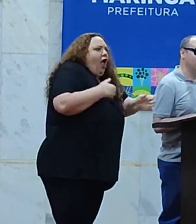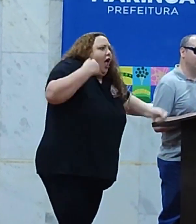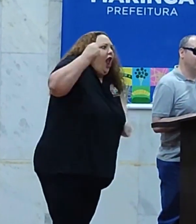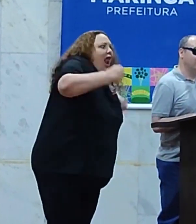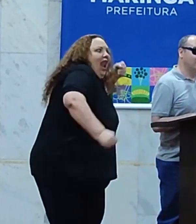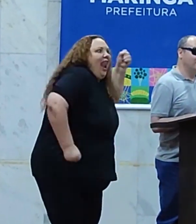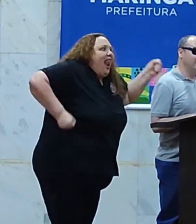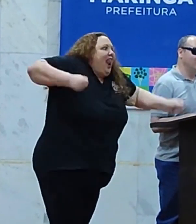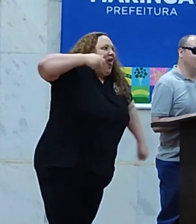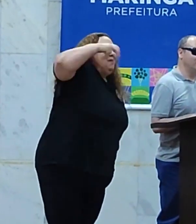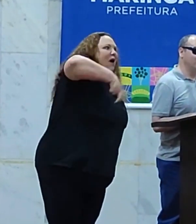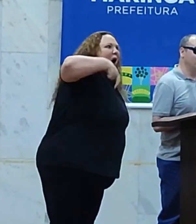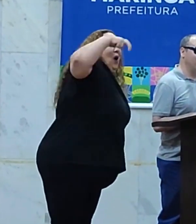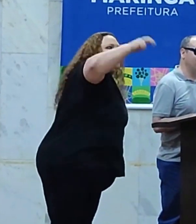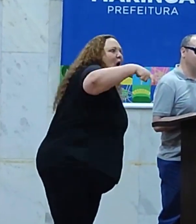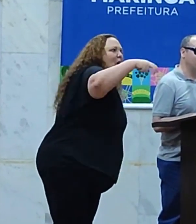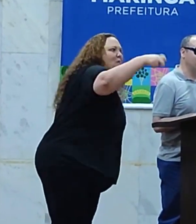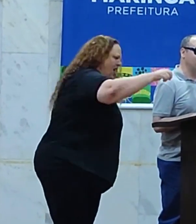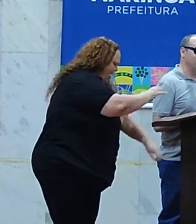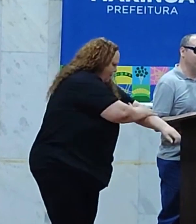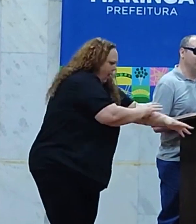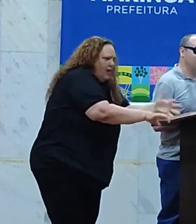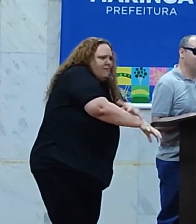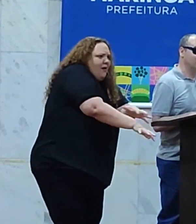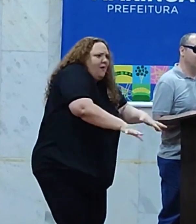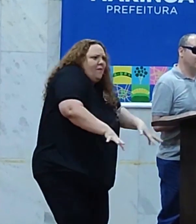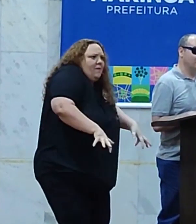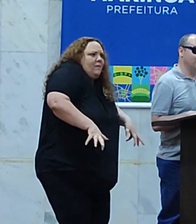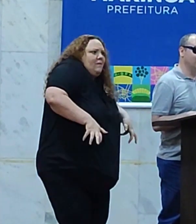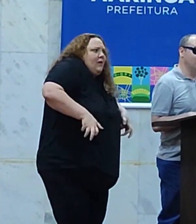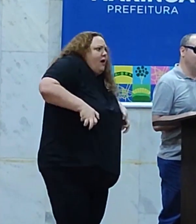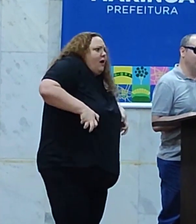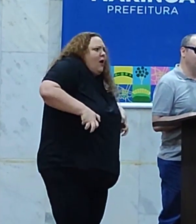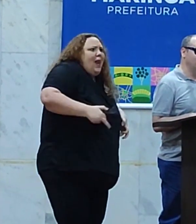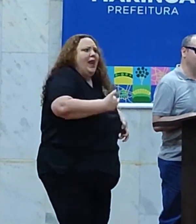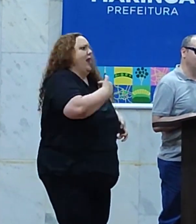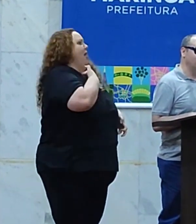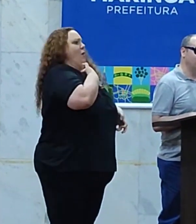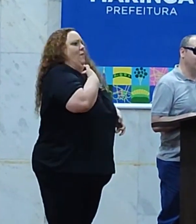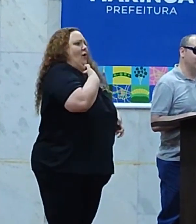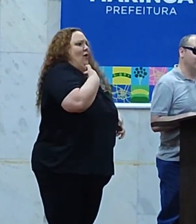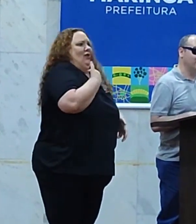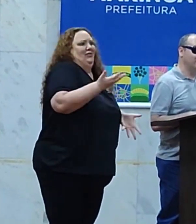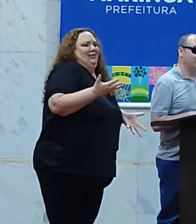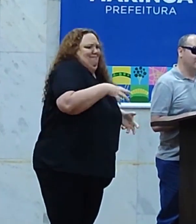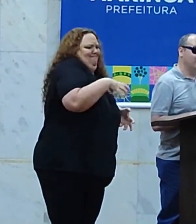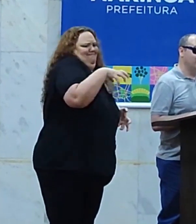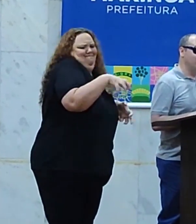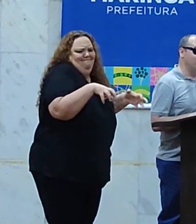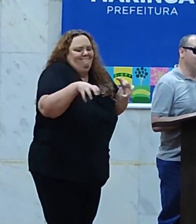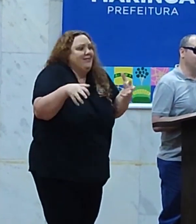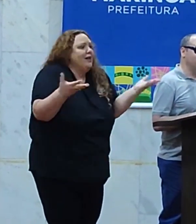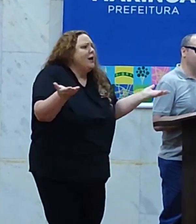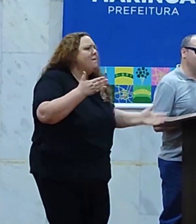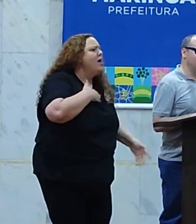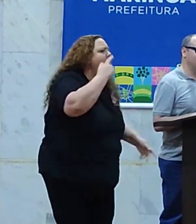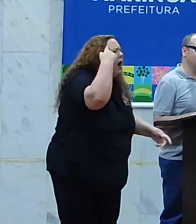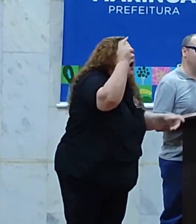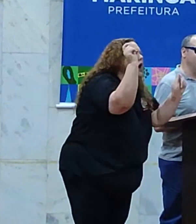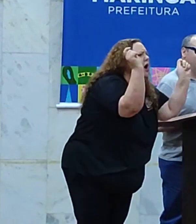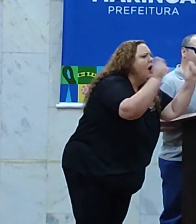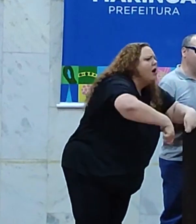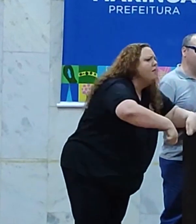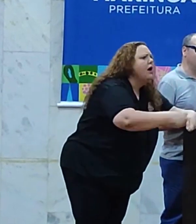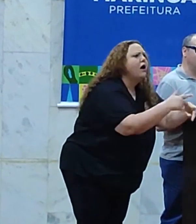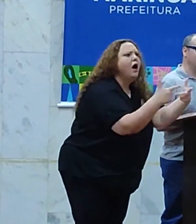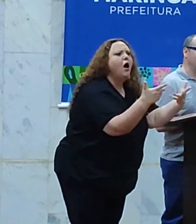correr, nem nos meus braços atrofiados, que não podem se mover. Minha capacidade